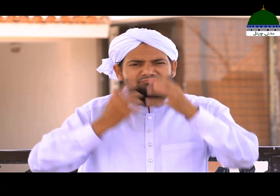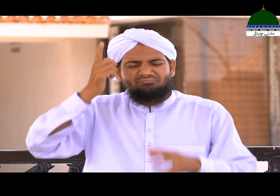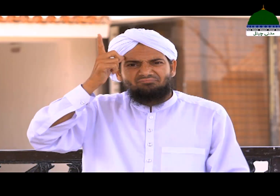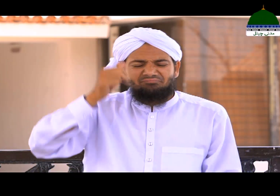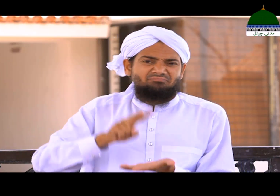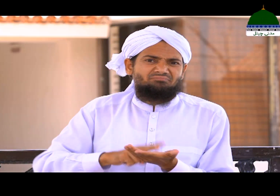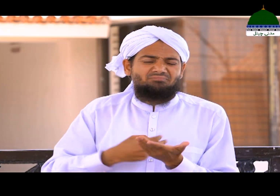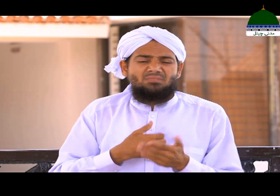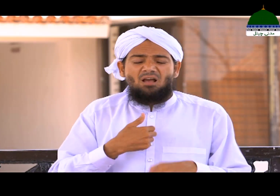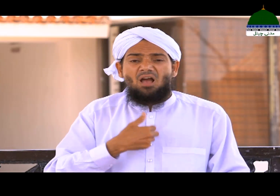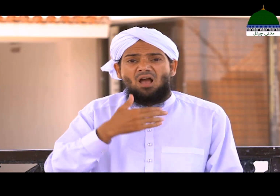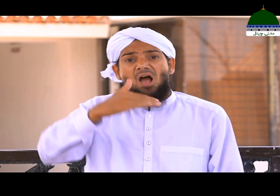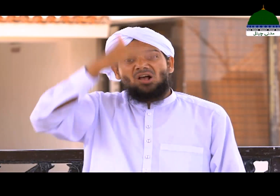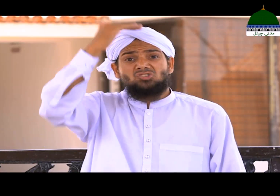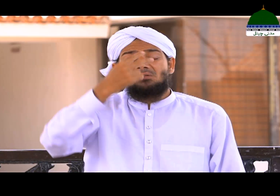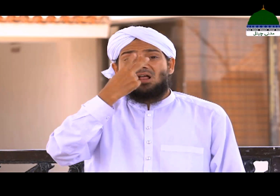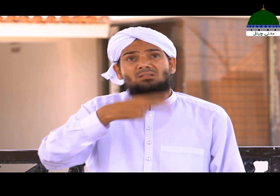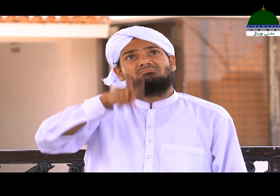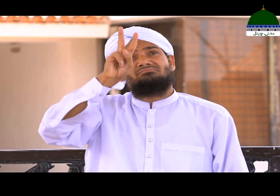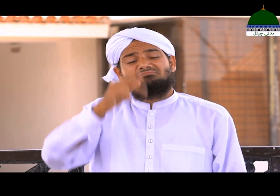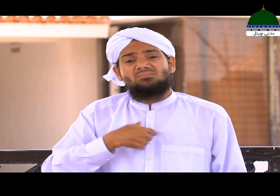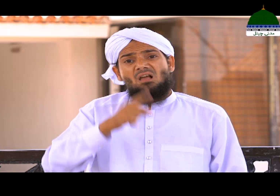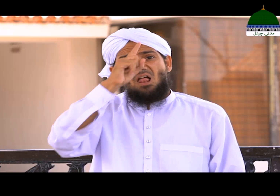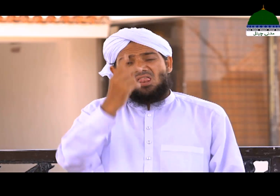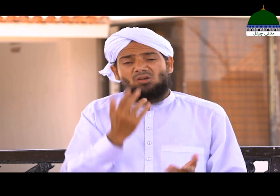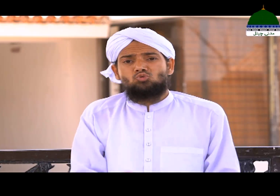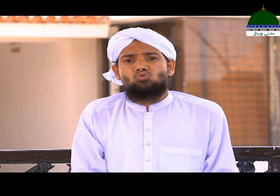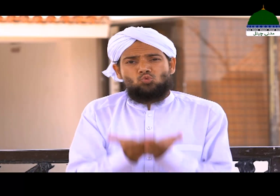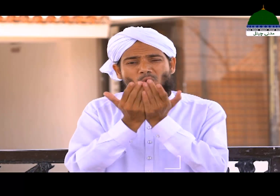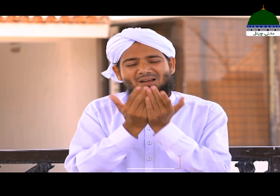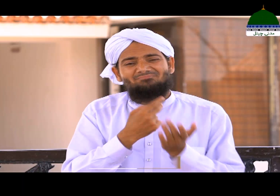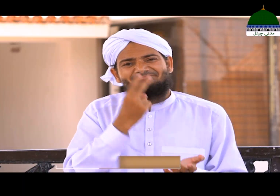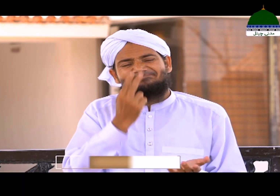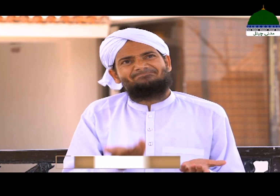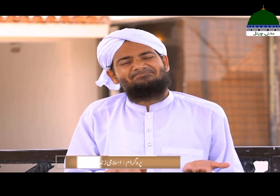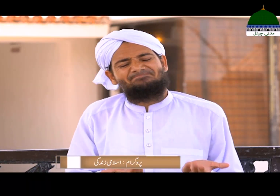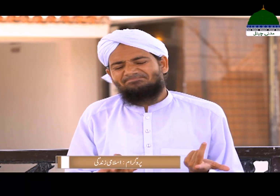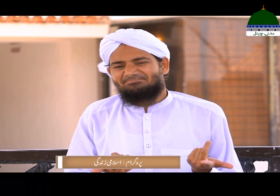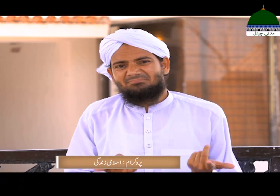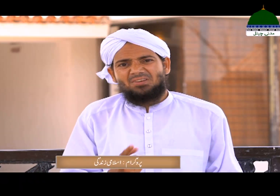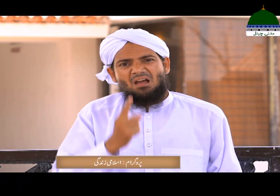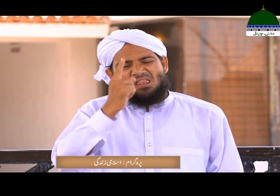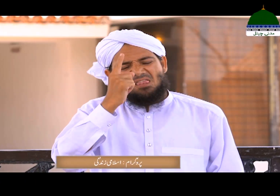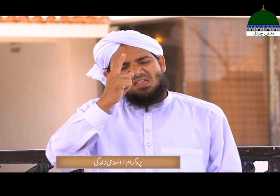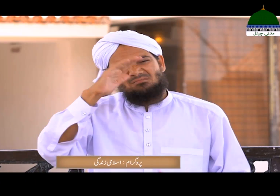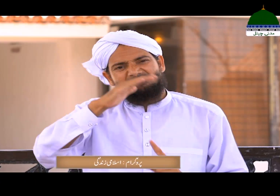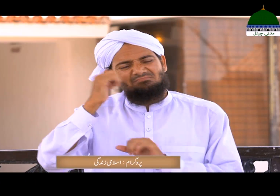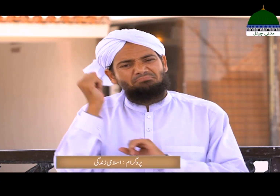اور آسمان کی طرف نظر اٹھا کر اللہ پاک کی بارگاہ میں یوں عرض گزار ہوئی، اے میرے پاک